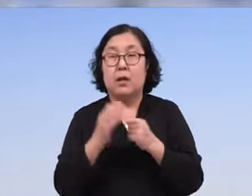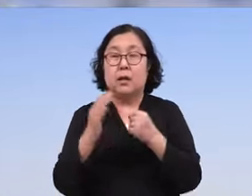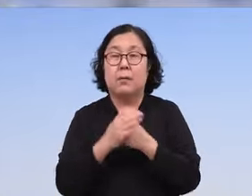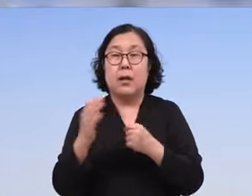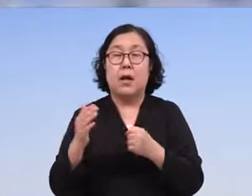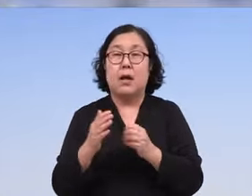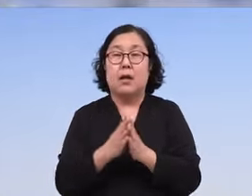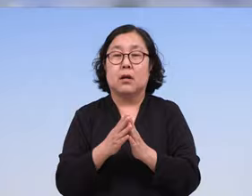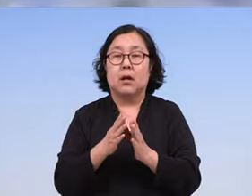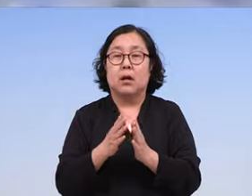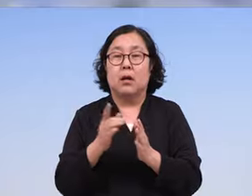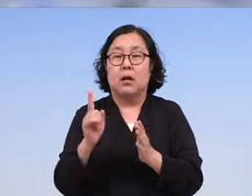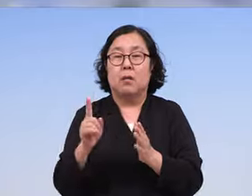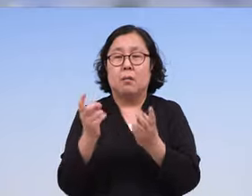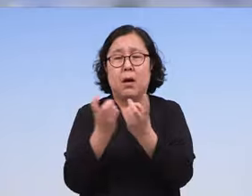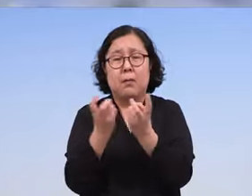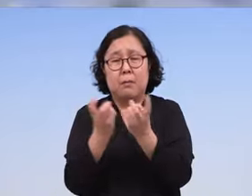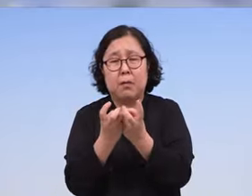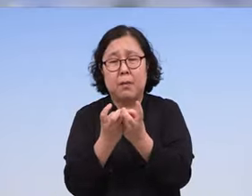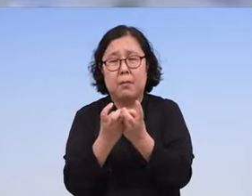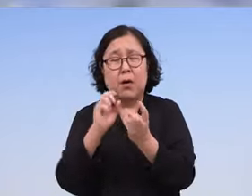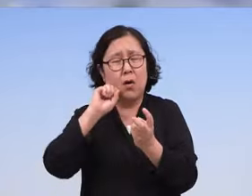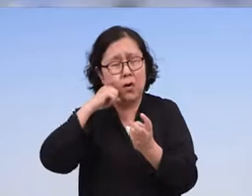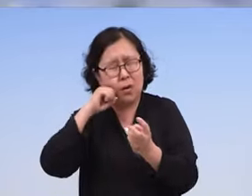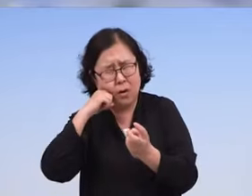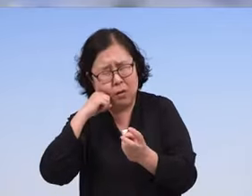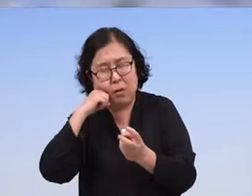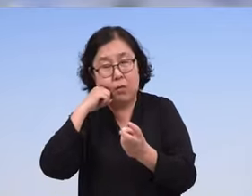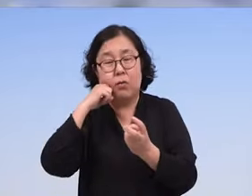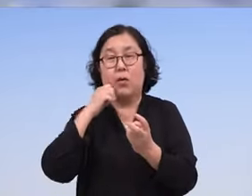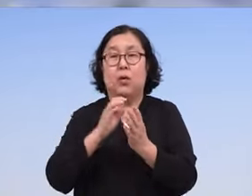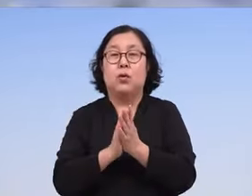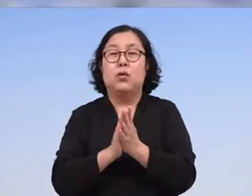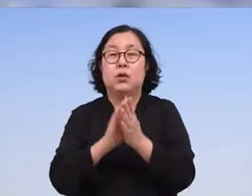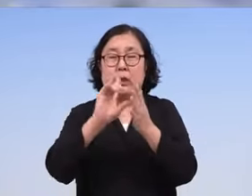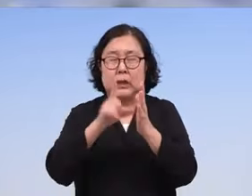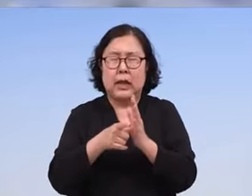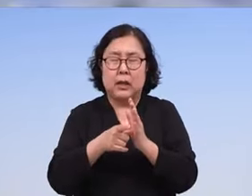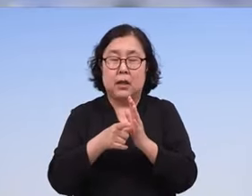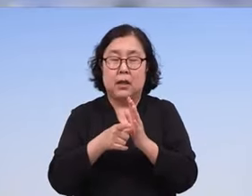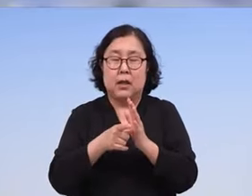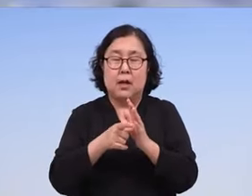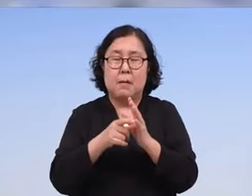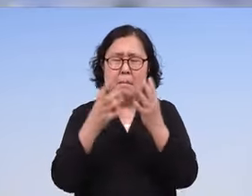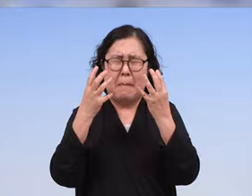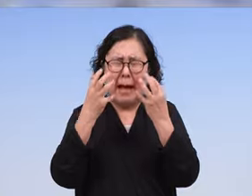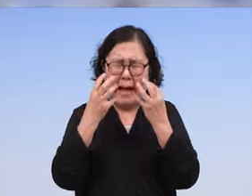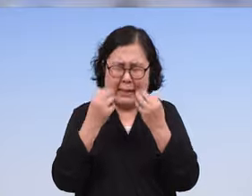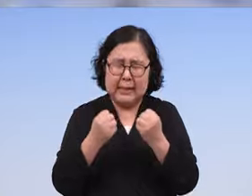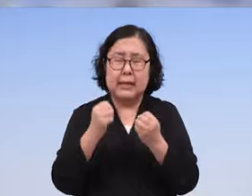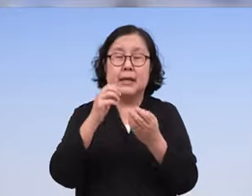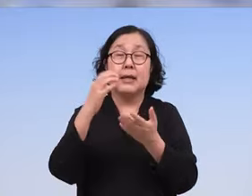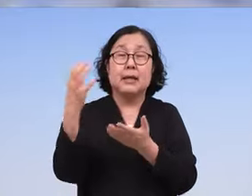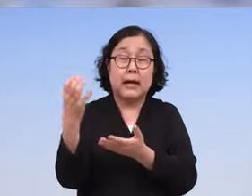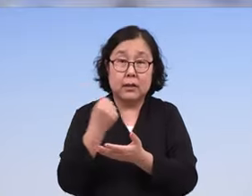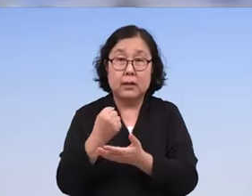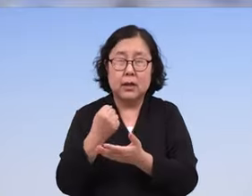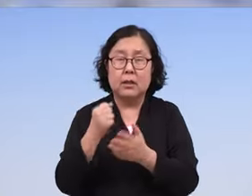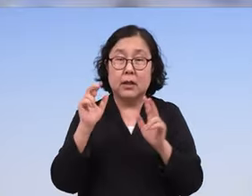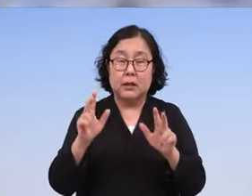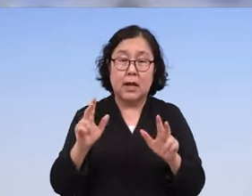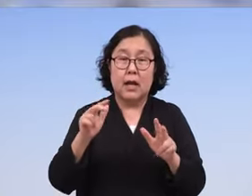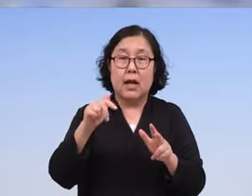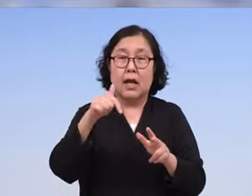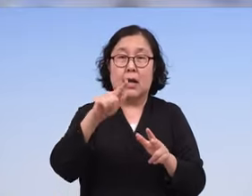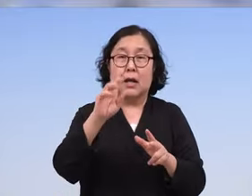긴 시간을 이거를 하려니 이게 안 되고 이거를 하려니 저게 저촉이 되고 그런 시간을 가슴 졸이는 시간을 가졌는데